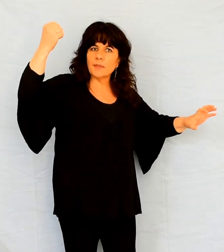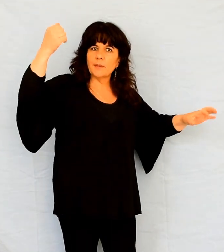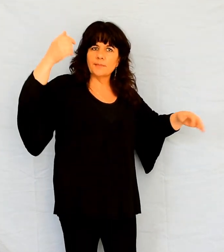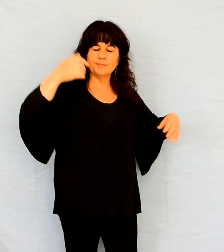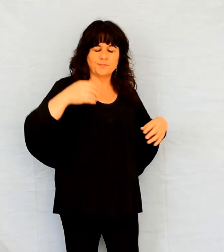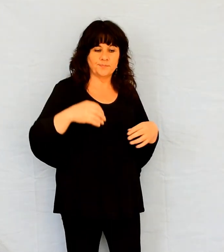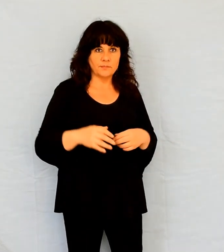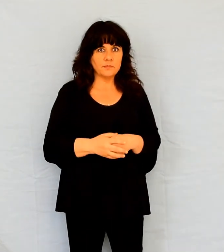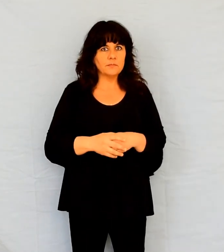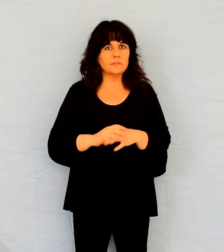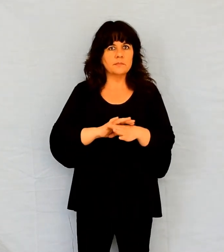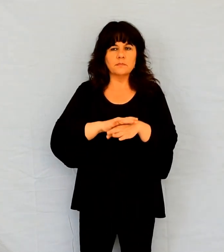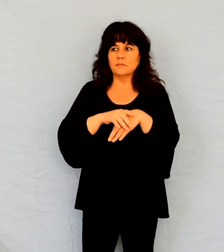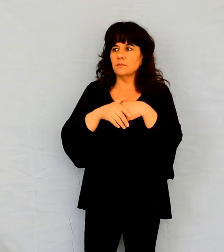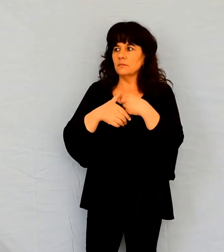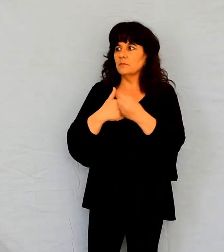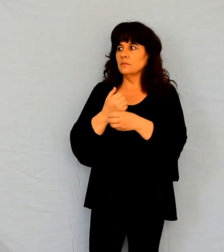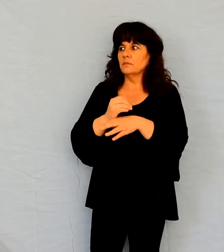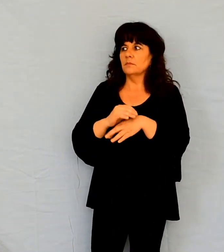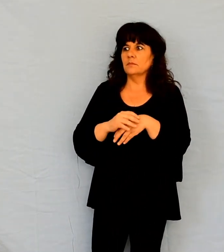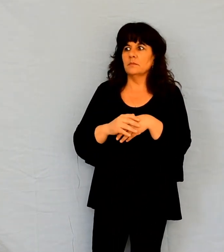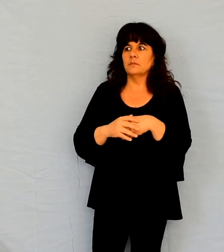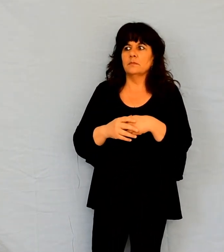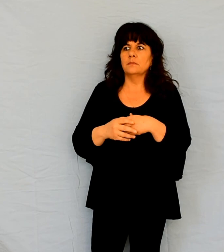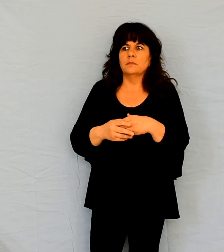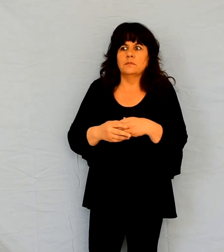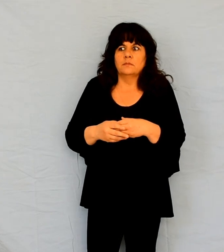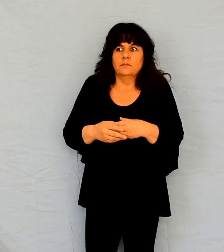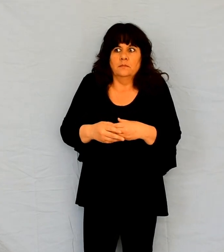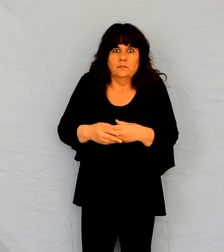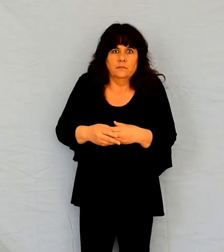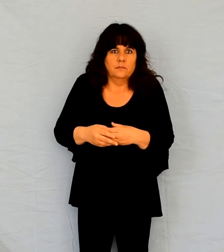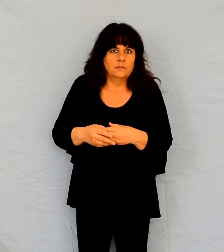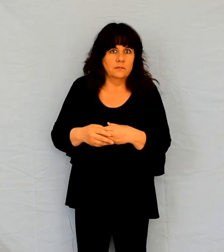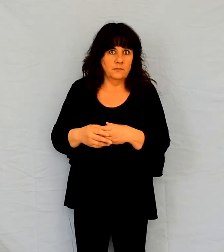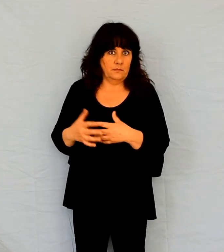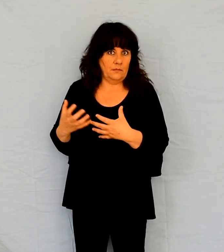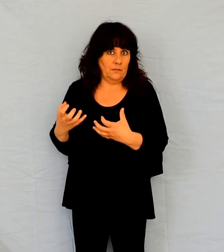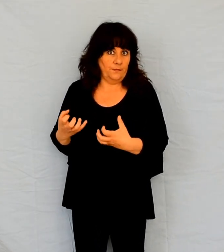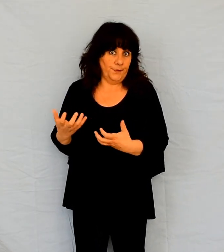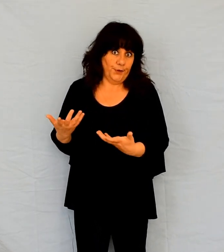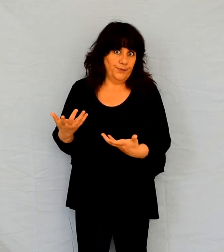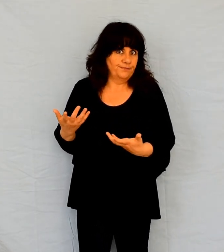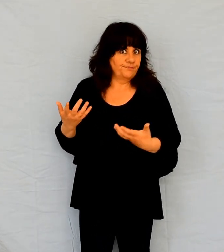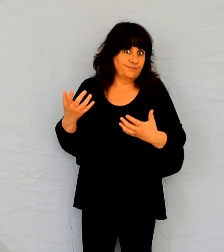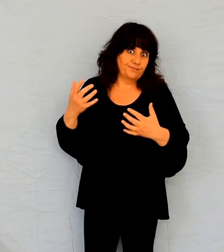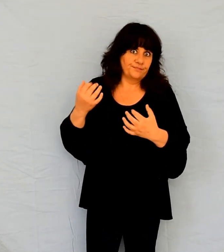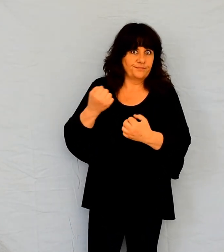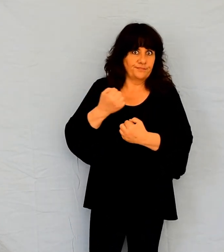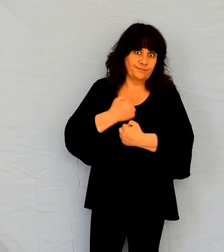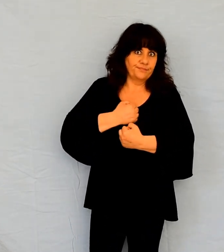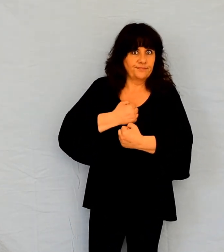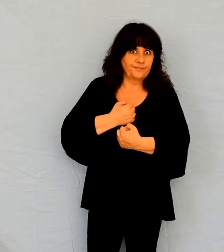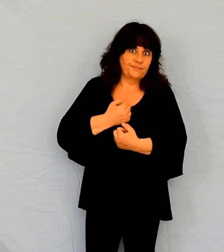Alors Pilate décida de satisfaire leur requête. Il relâcha celui qu'il